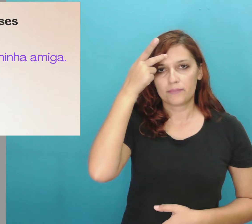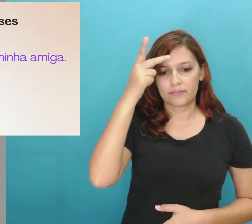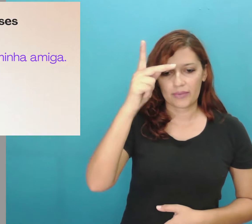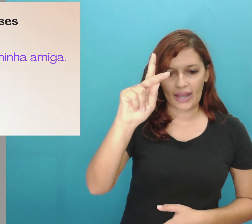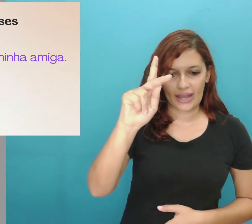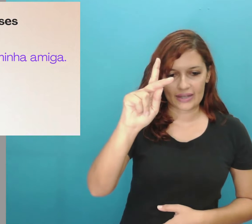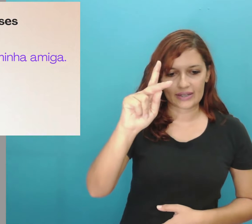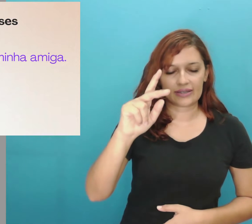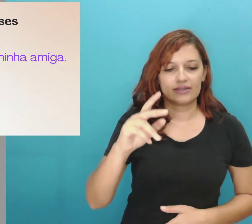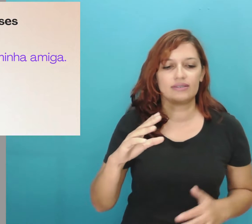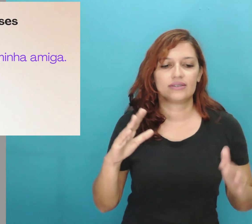para